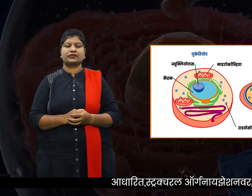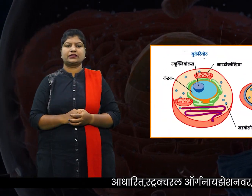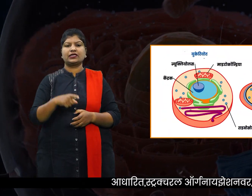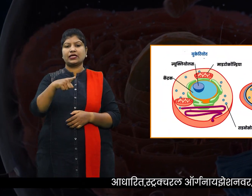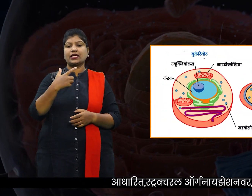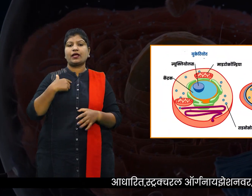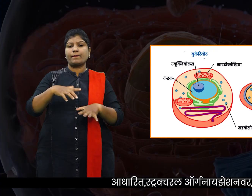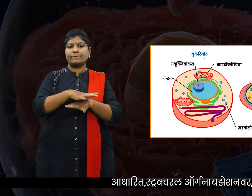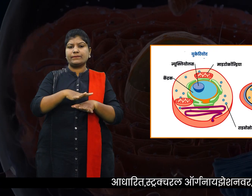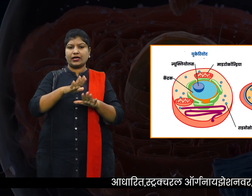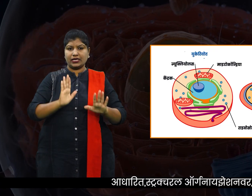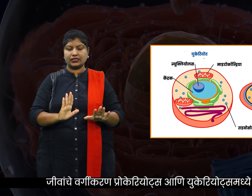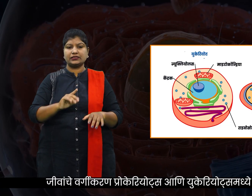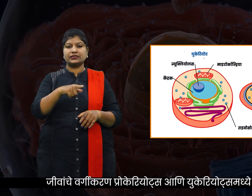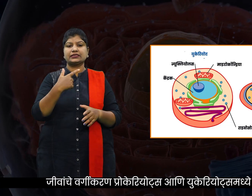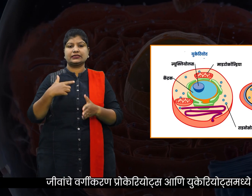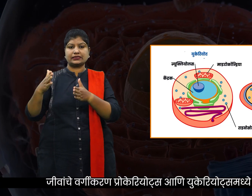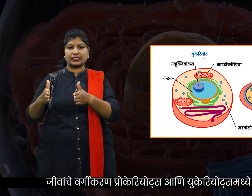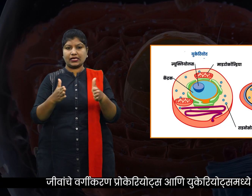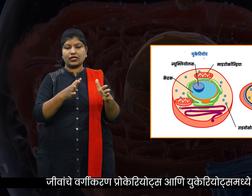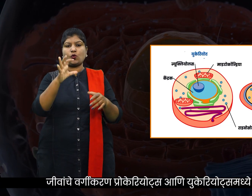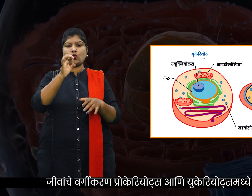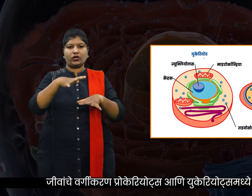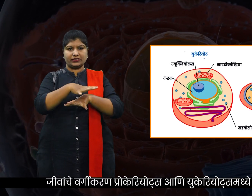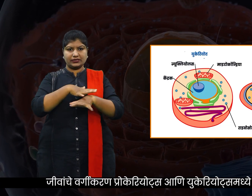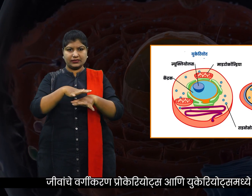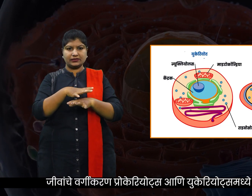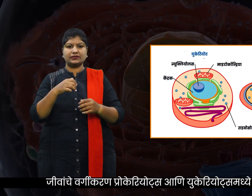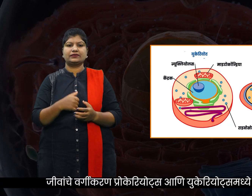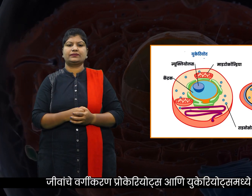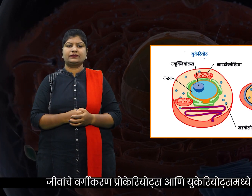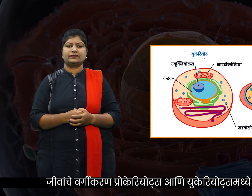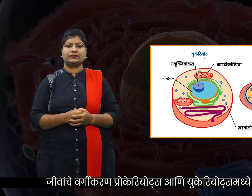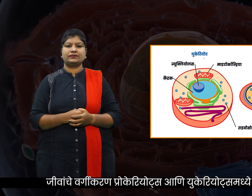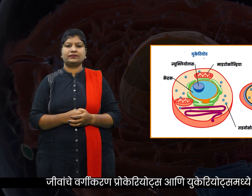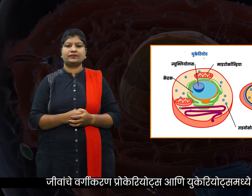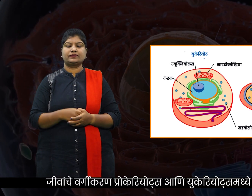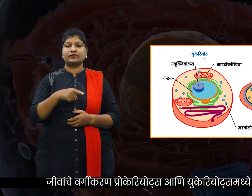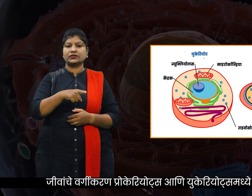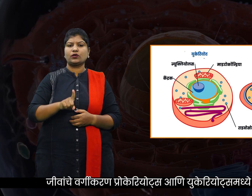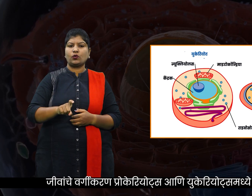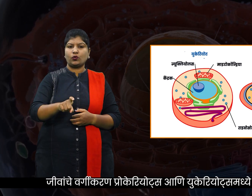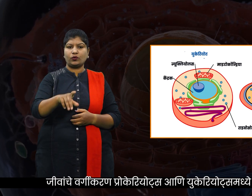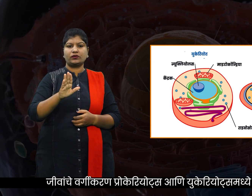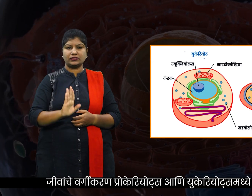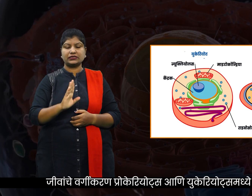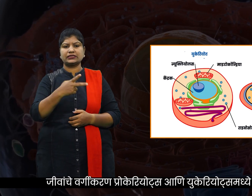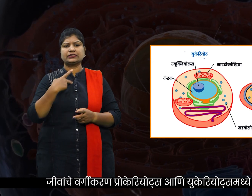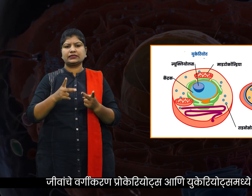आधारित स्ट्रक्चरल ऑर्गनायझेशनवर जीवांचे वर्गीकरण प्रोकॅरियोट्स आणि युकॅरियोट्समध्ये केले जाऊ शकते.